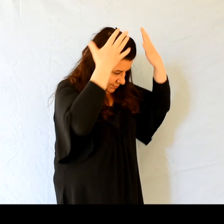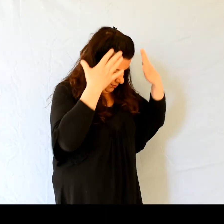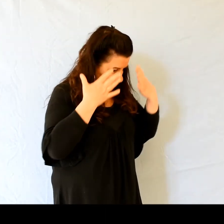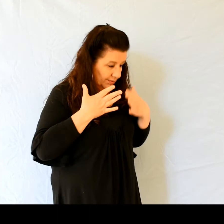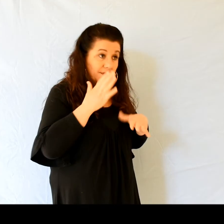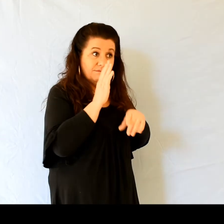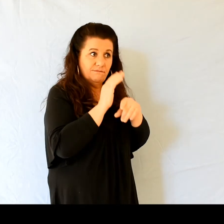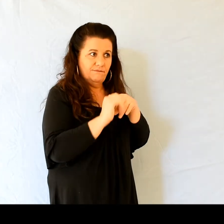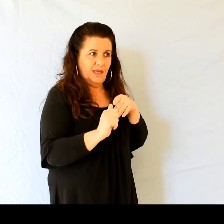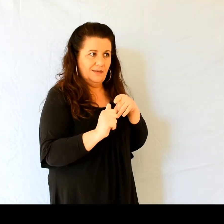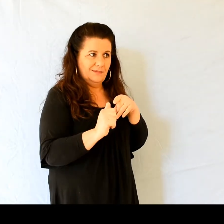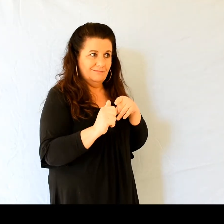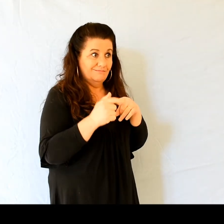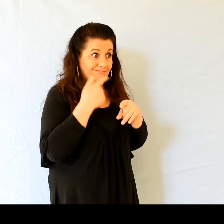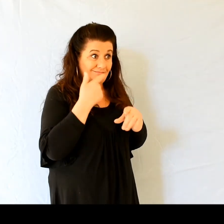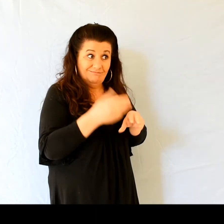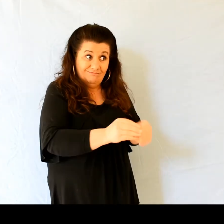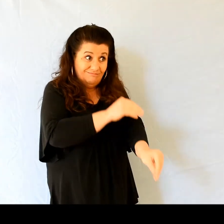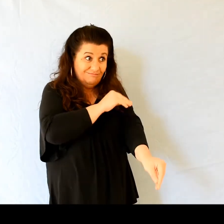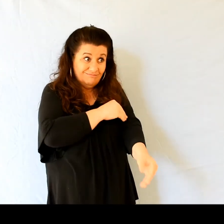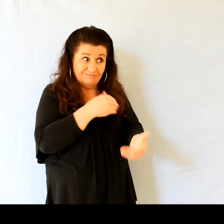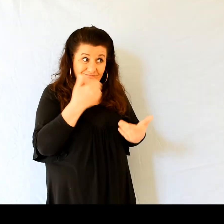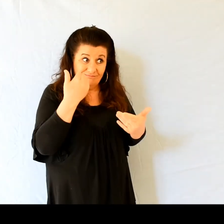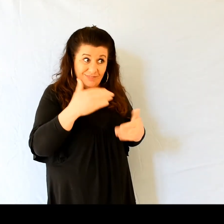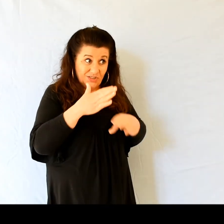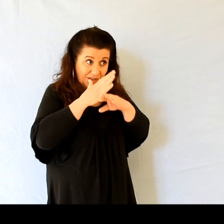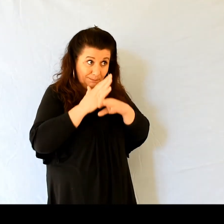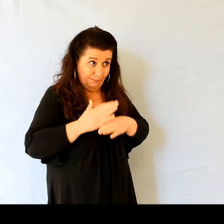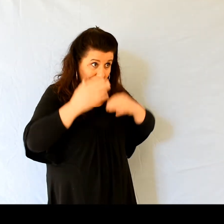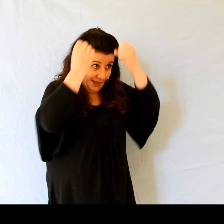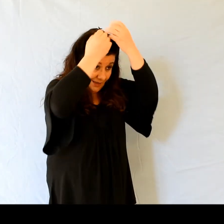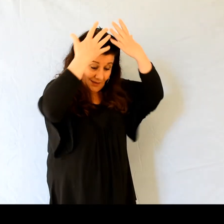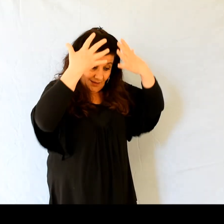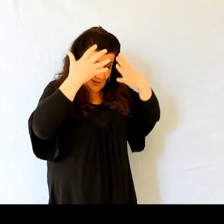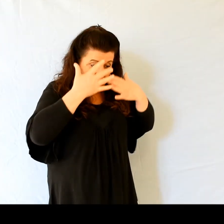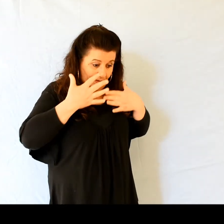D'avance, elle a parfumé mon corps pour mon ensevelissement.